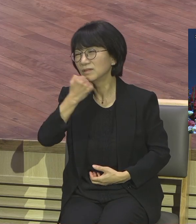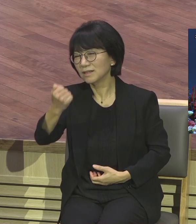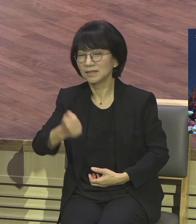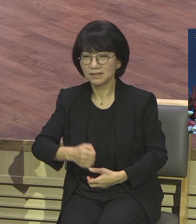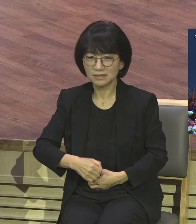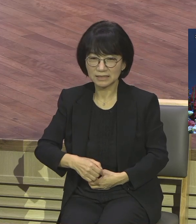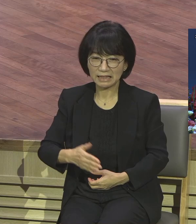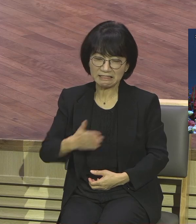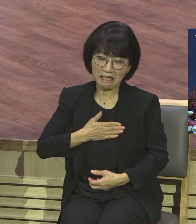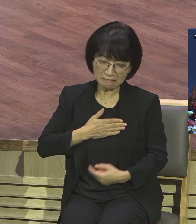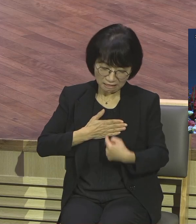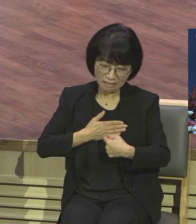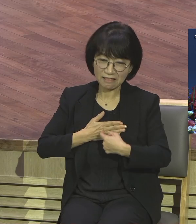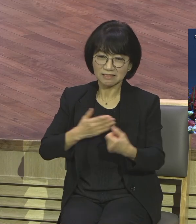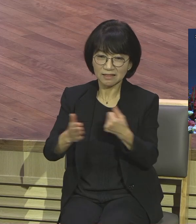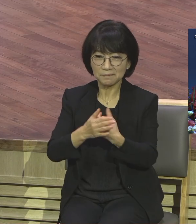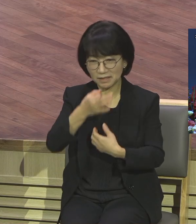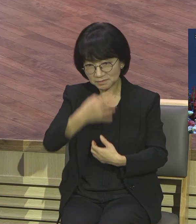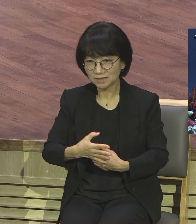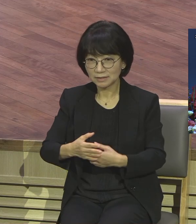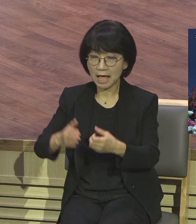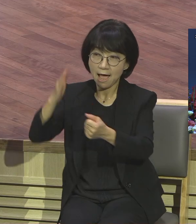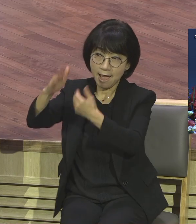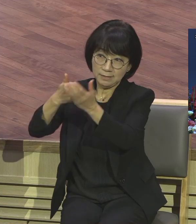수 있도록. 아멘.